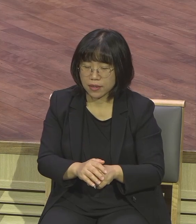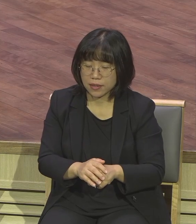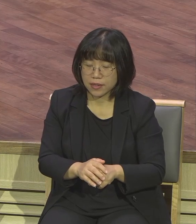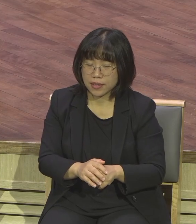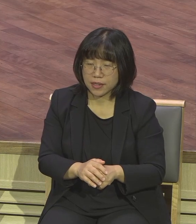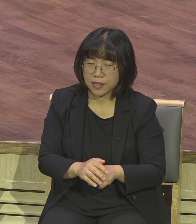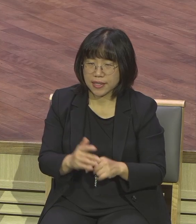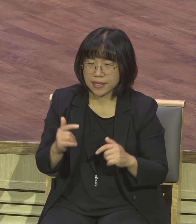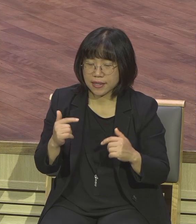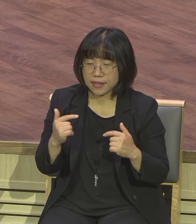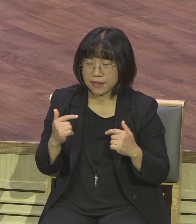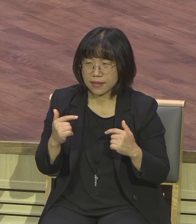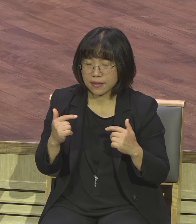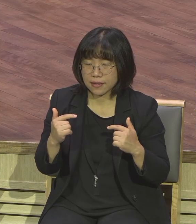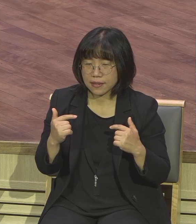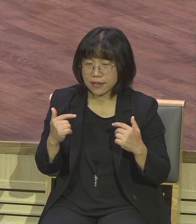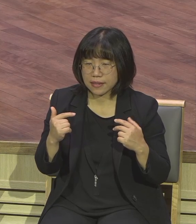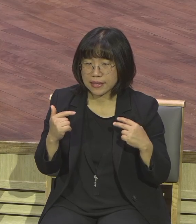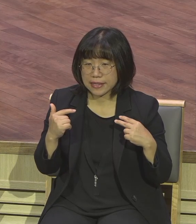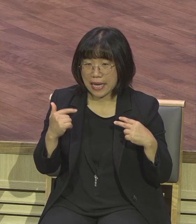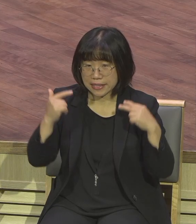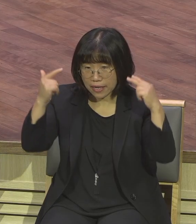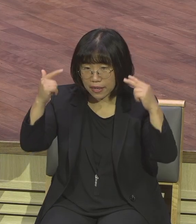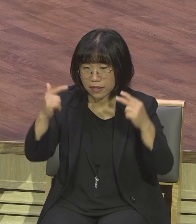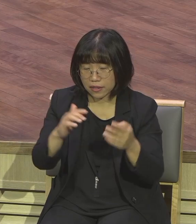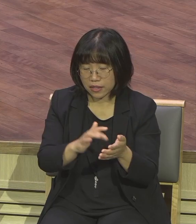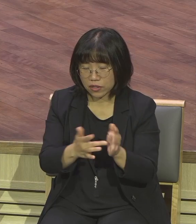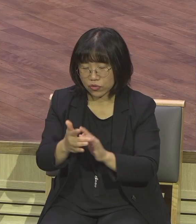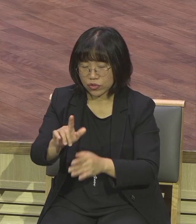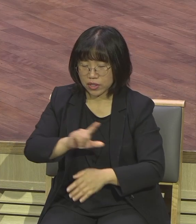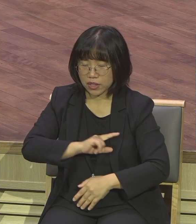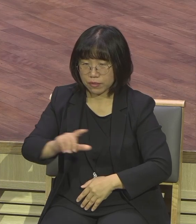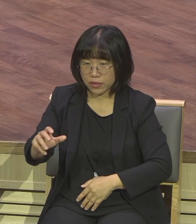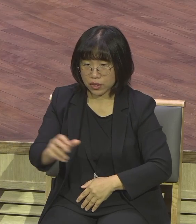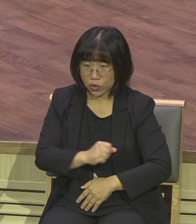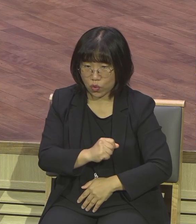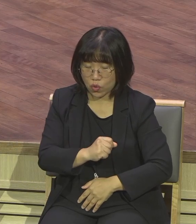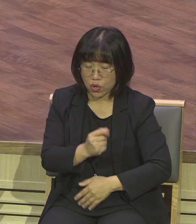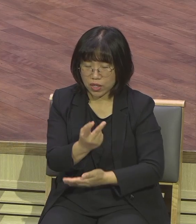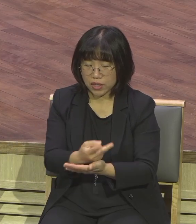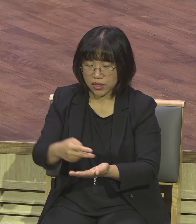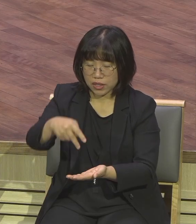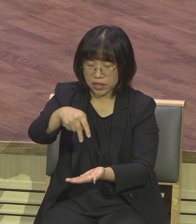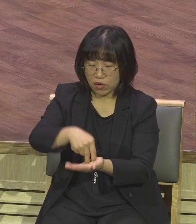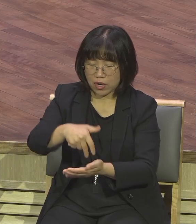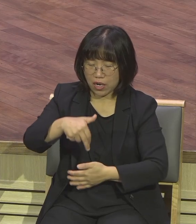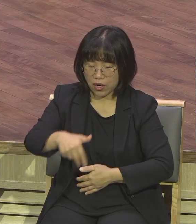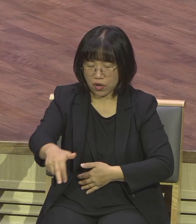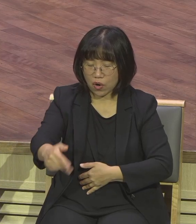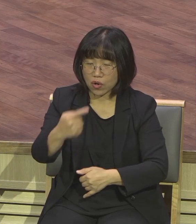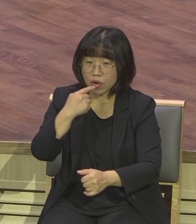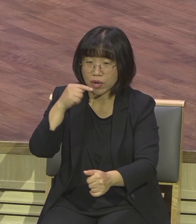나사렛 예수 그리스도 이름으로 일어나 그러라 그랬죠. 이게 무슨 말입니까 지금?